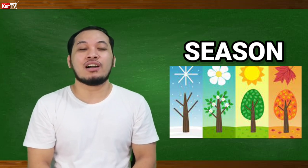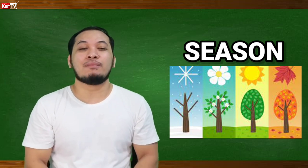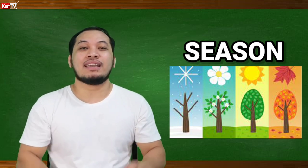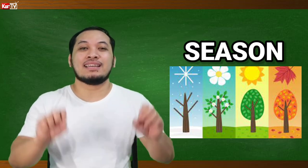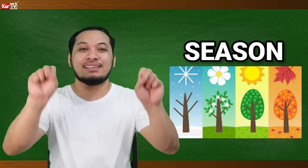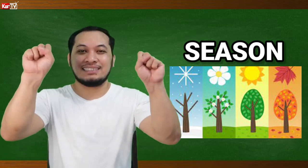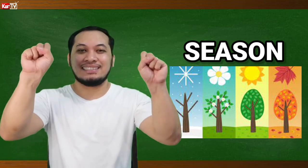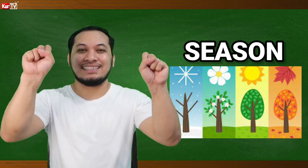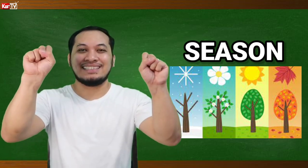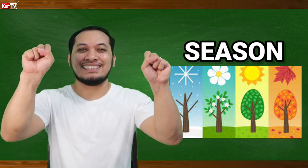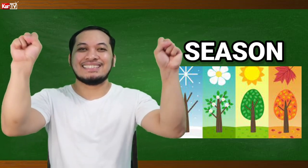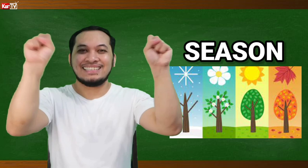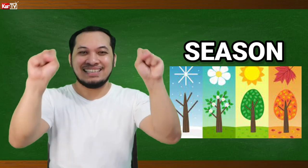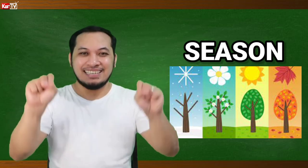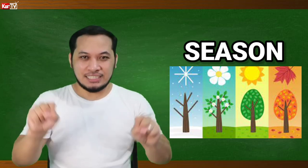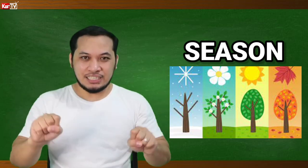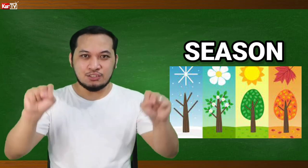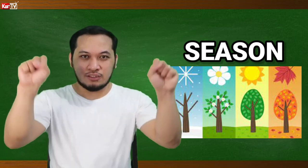inyong kamay season